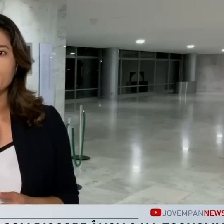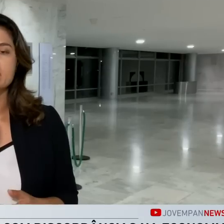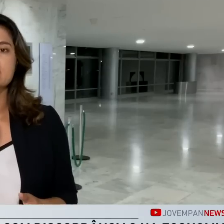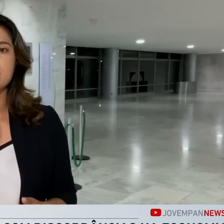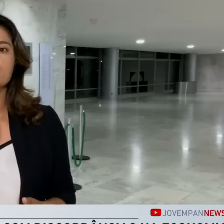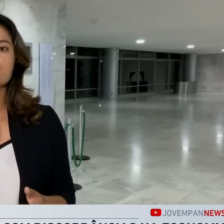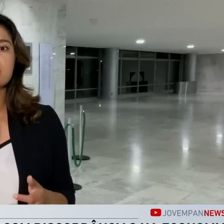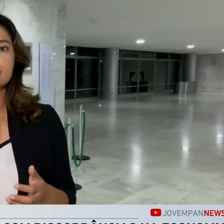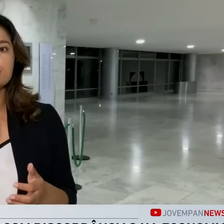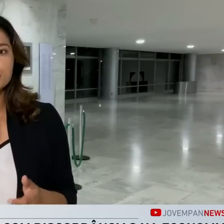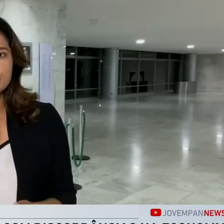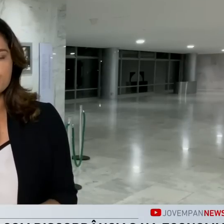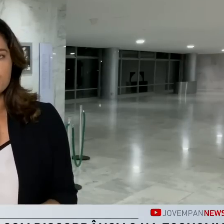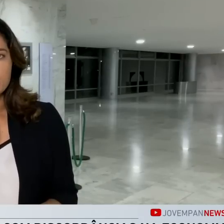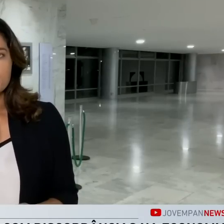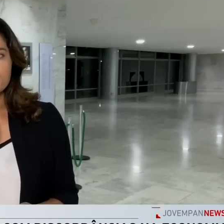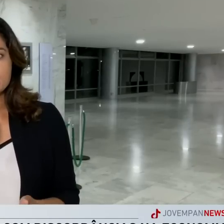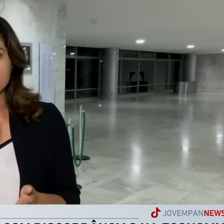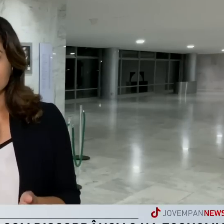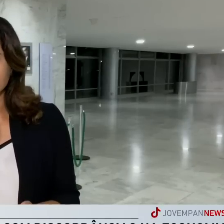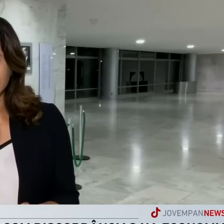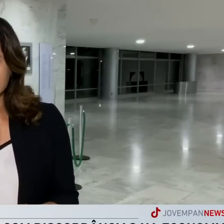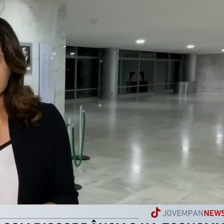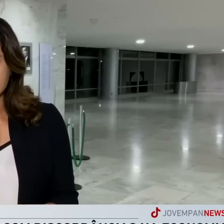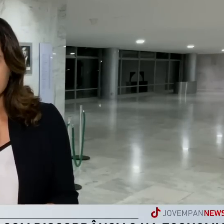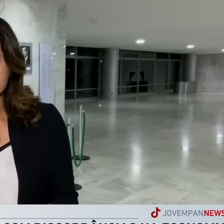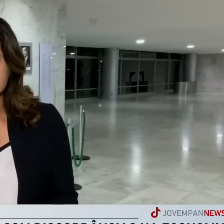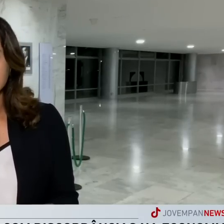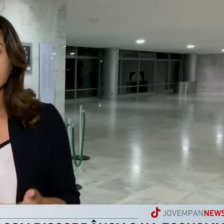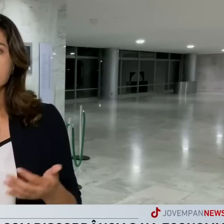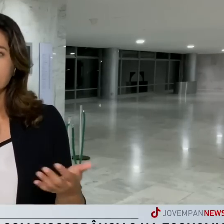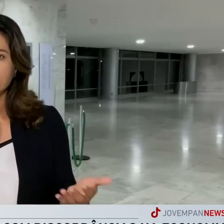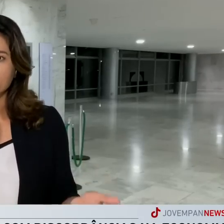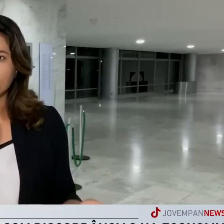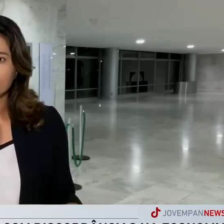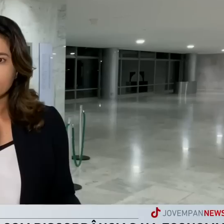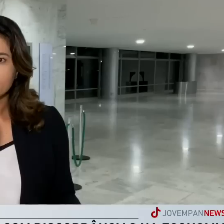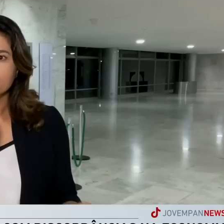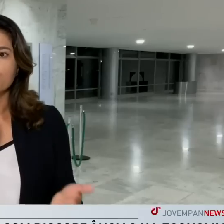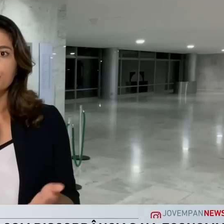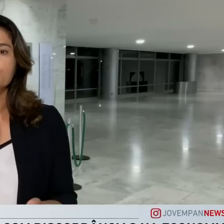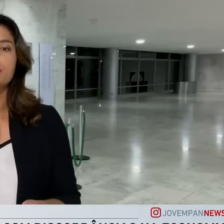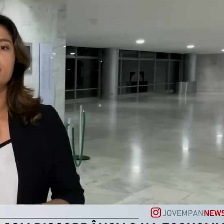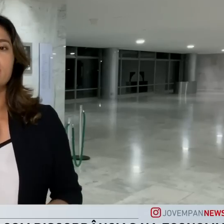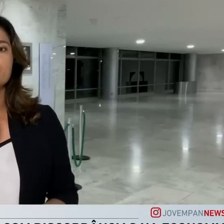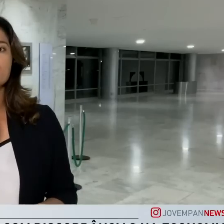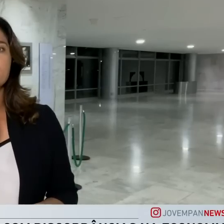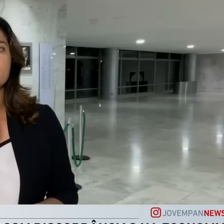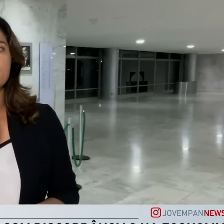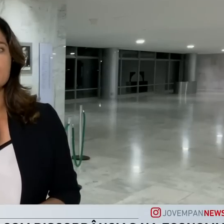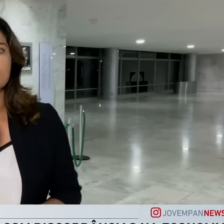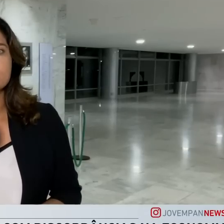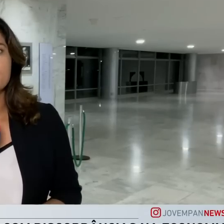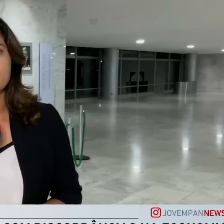para o ministério justamente por isso, pois, segundo palavras da ministra, se referindo a Lula, governo democrático tem